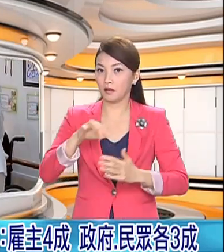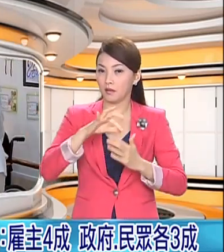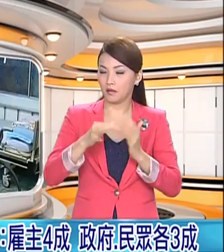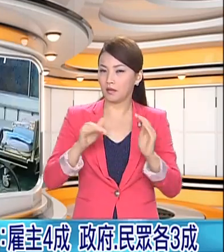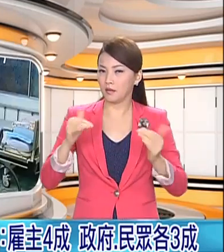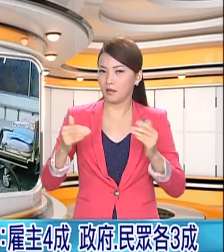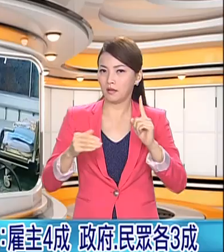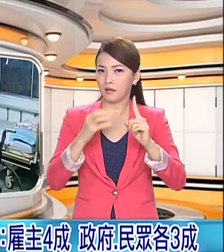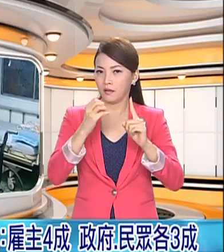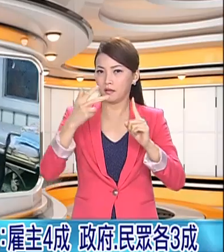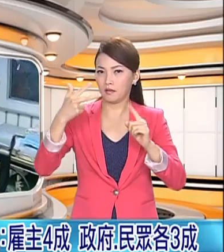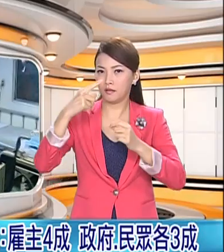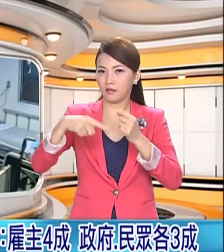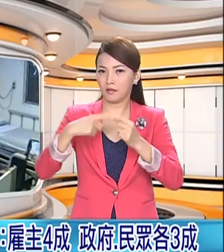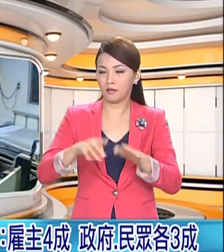民国107年会上路。